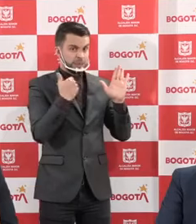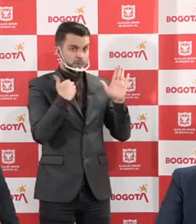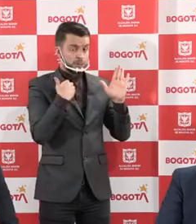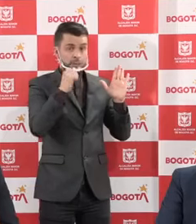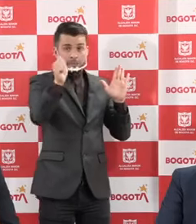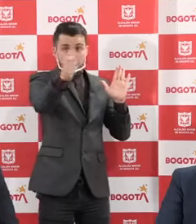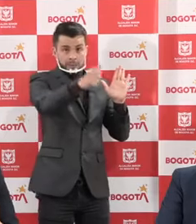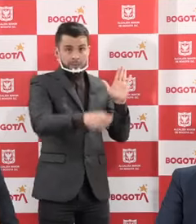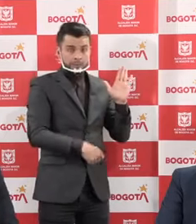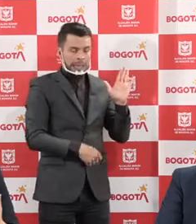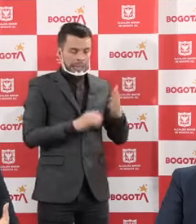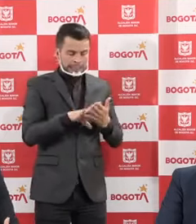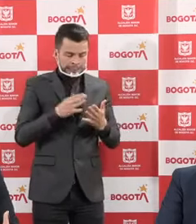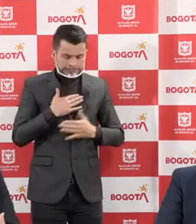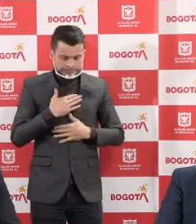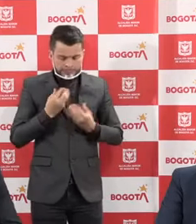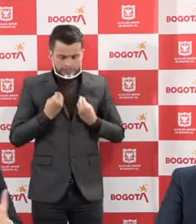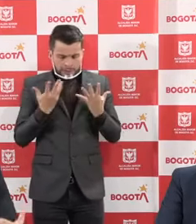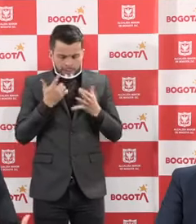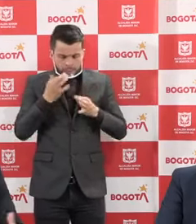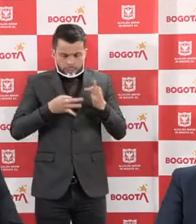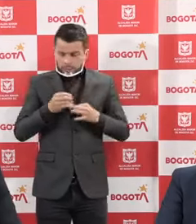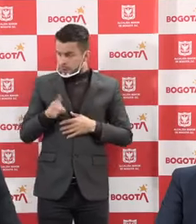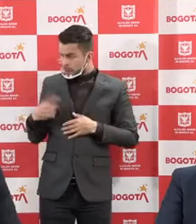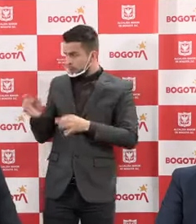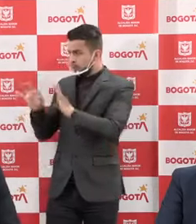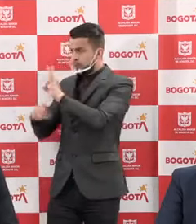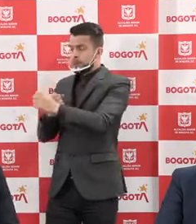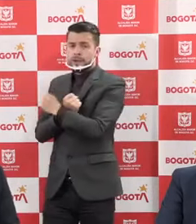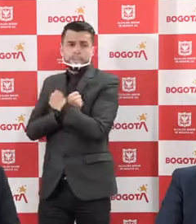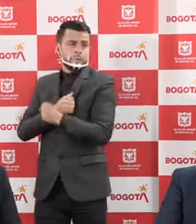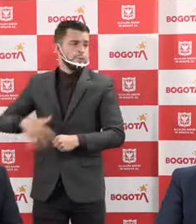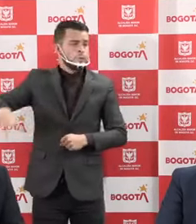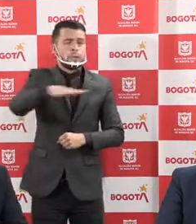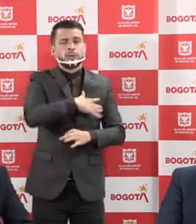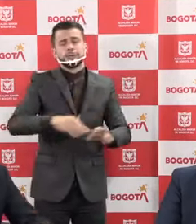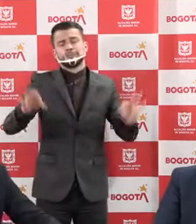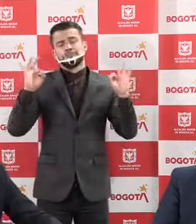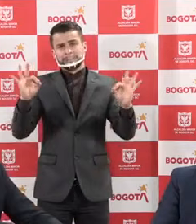y sobre el cuidado de la vida de sus seres queridos y de todos en la ciudad de bogotá